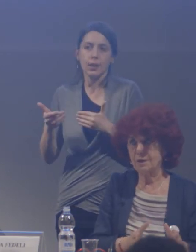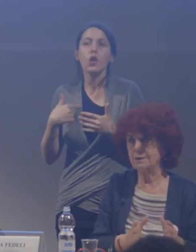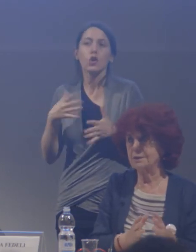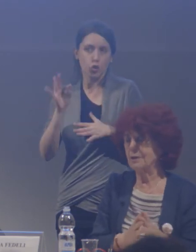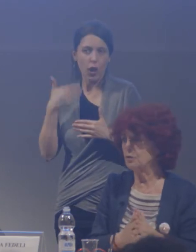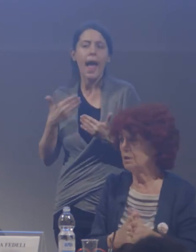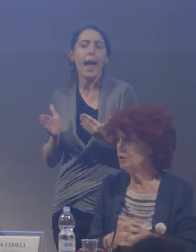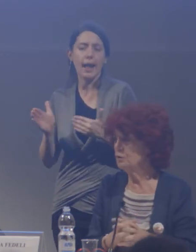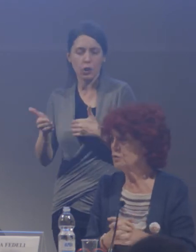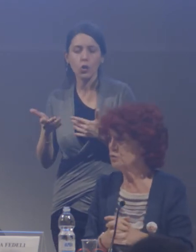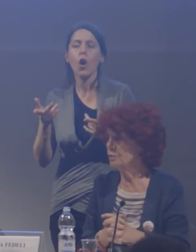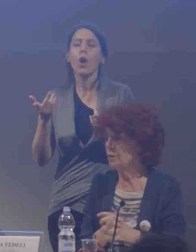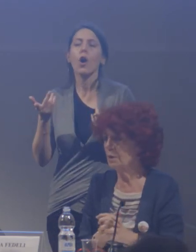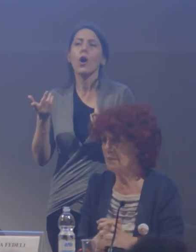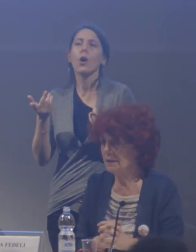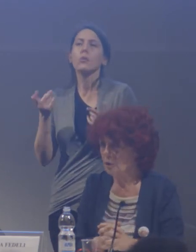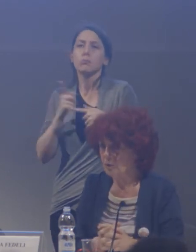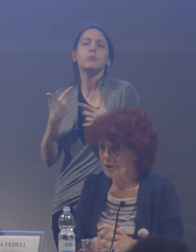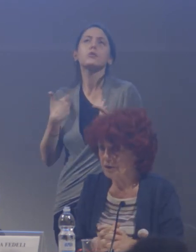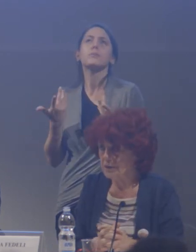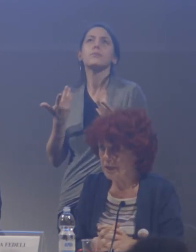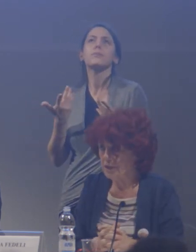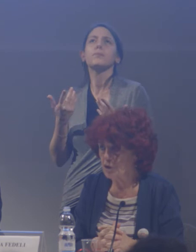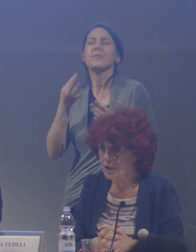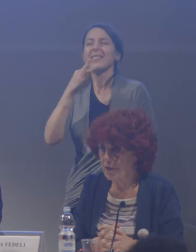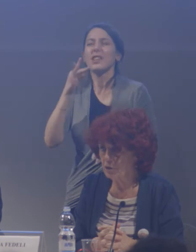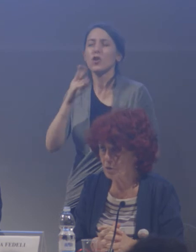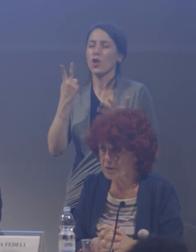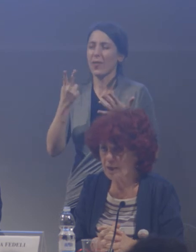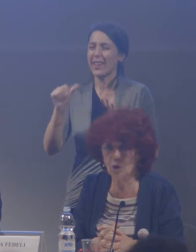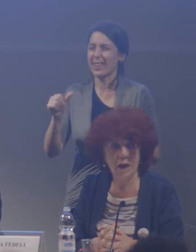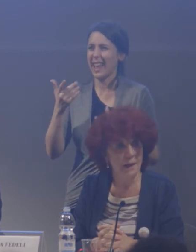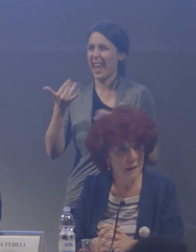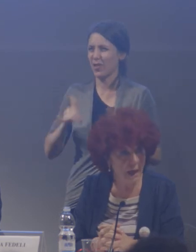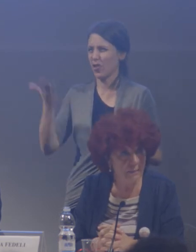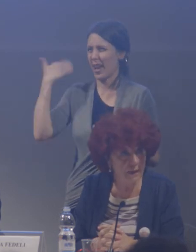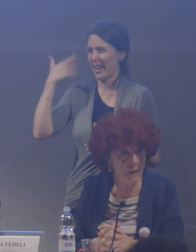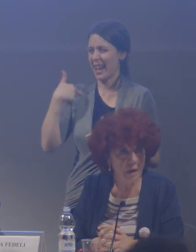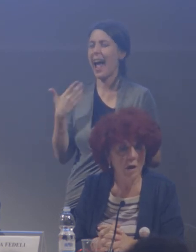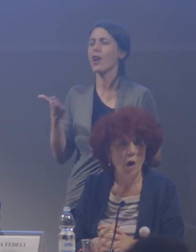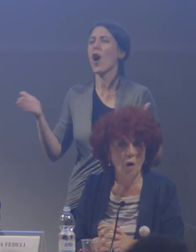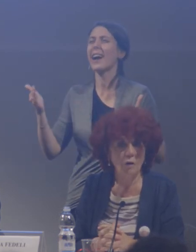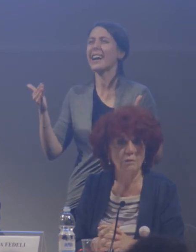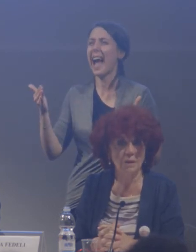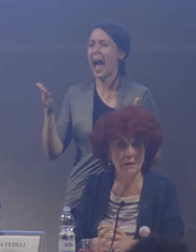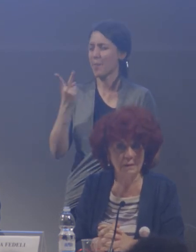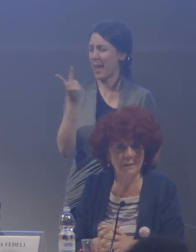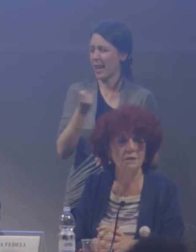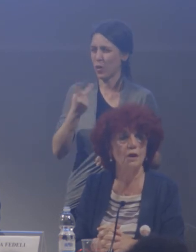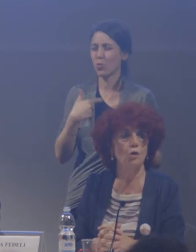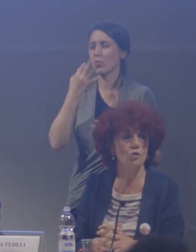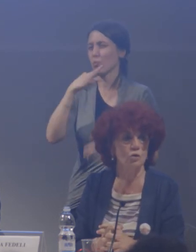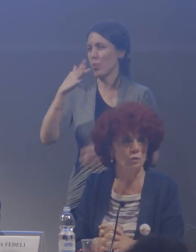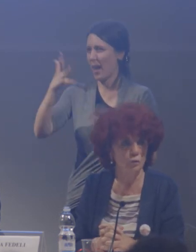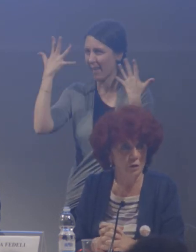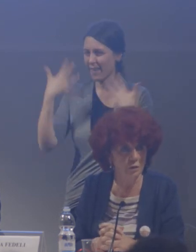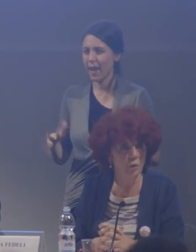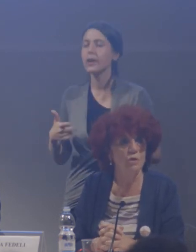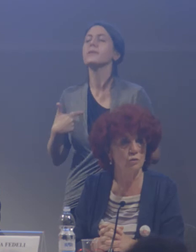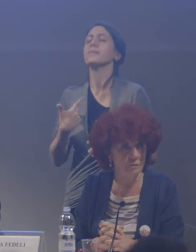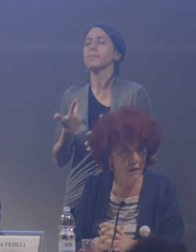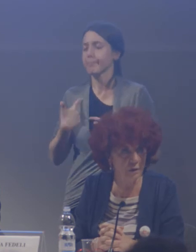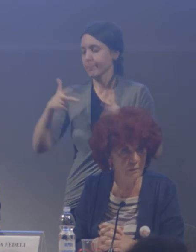l'ho presentato nel mio discorso programmatico il 26 di gennaio di quest'anno alle Camere, ho immediatamente